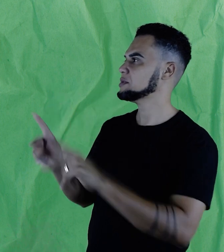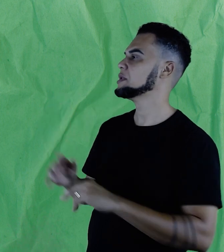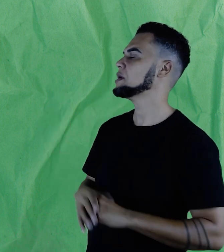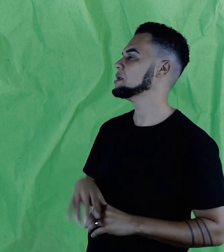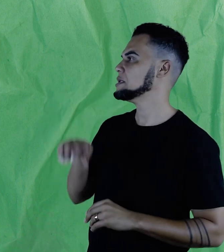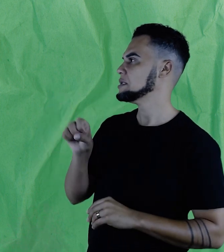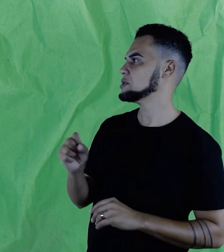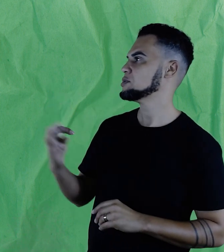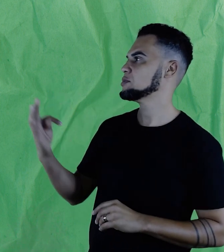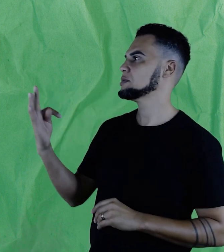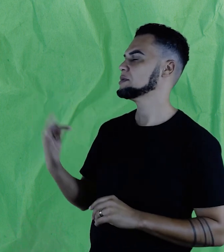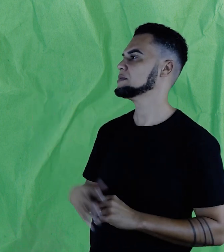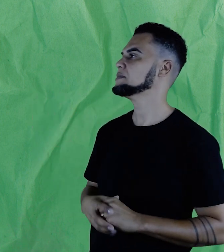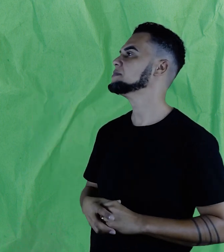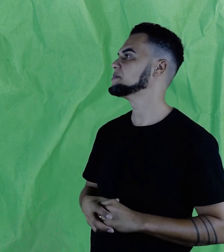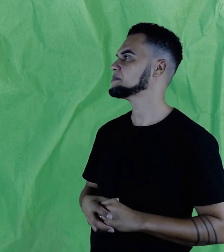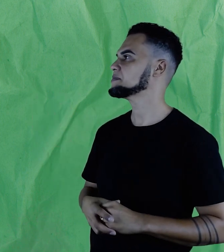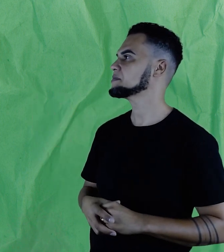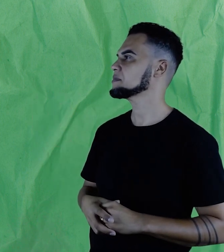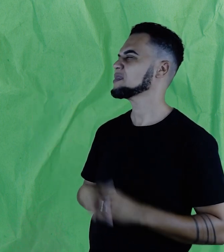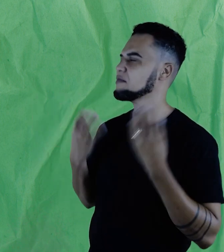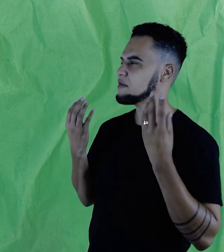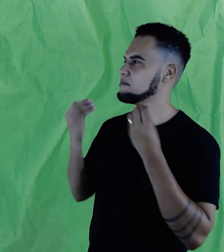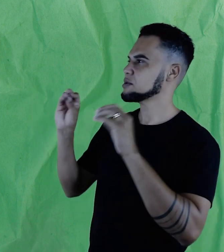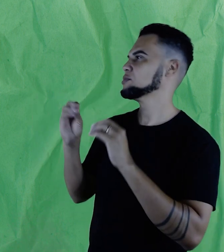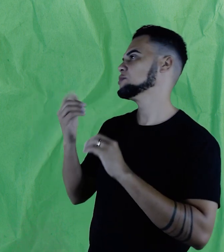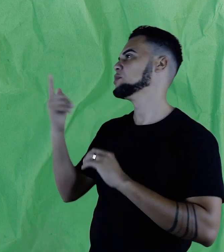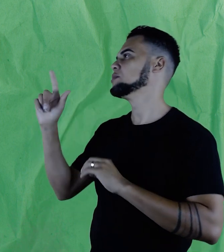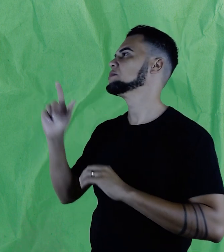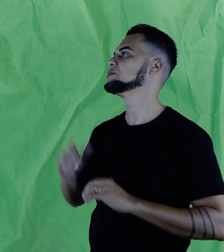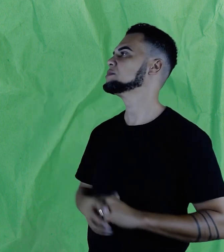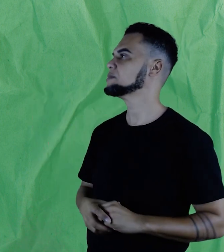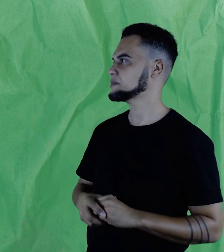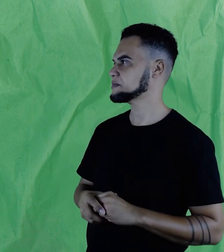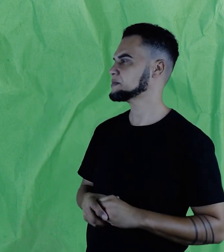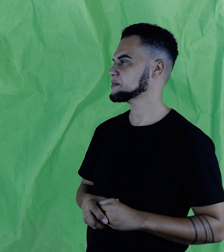vai ser String. Eu vou adicionar um outro campo,